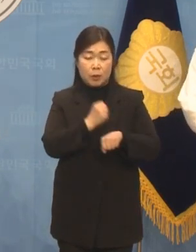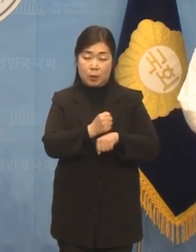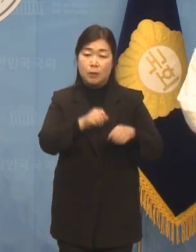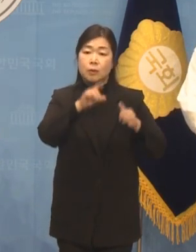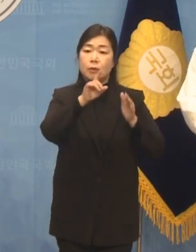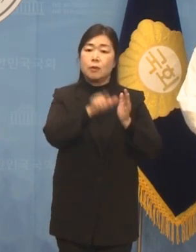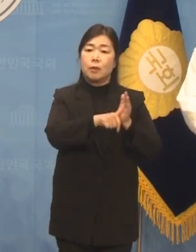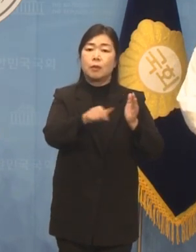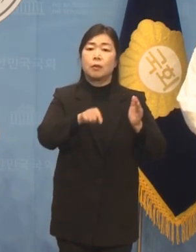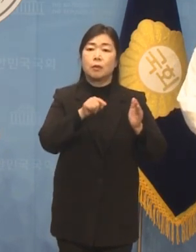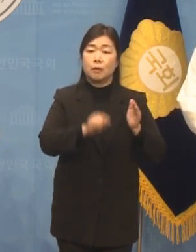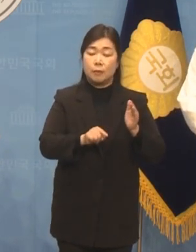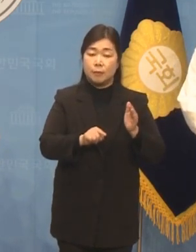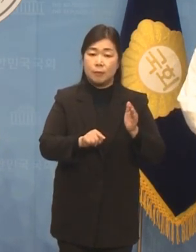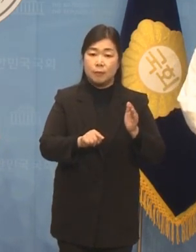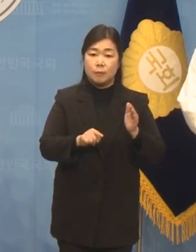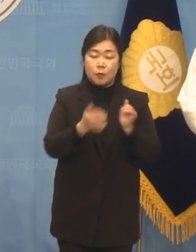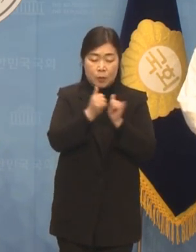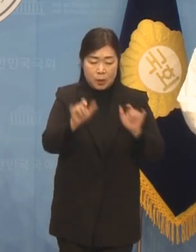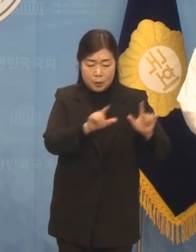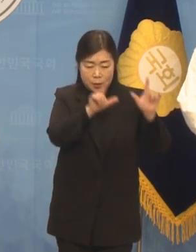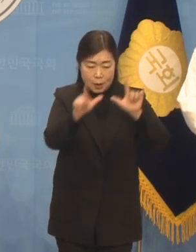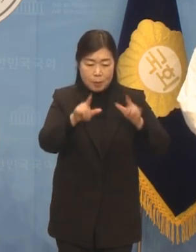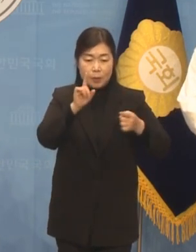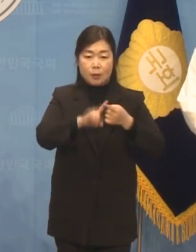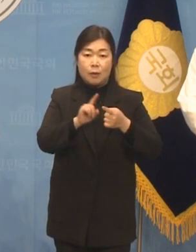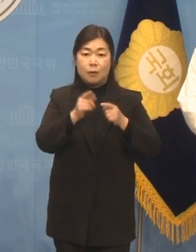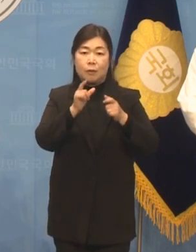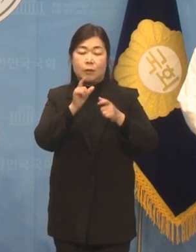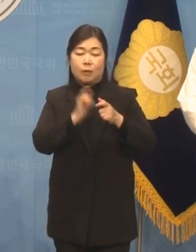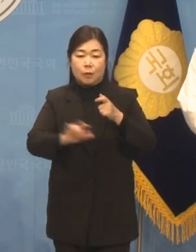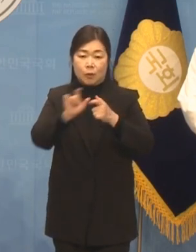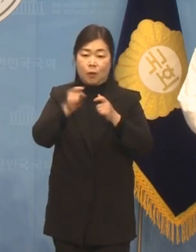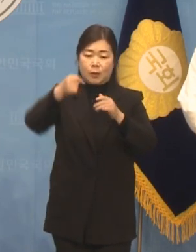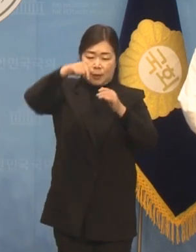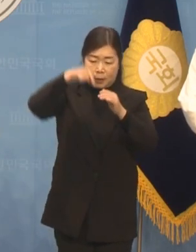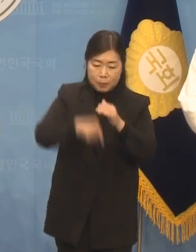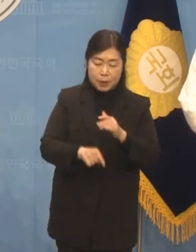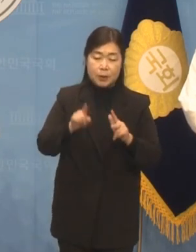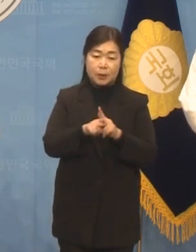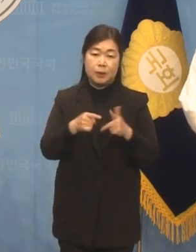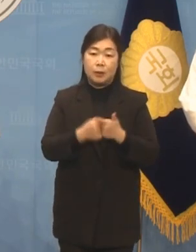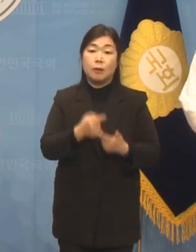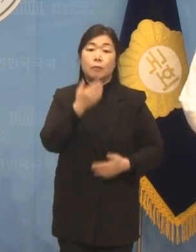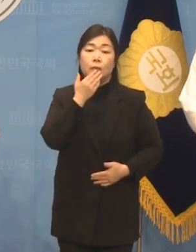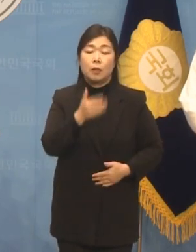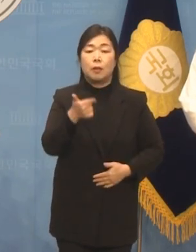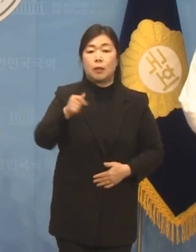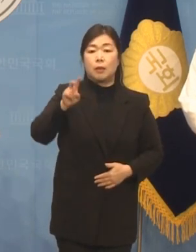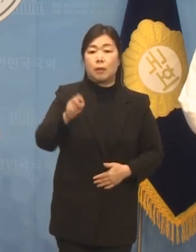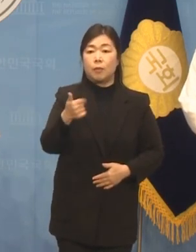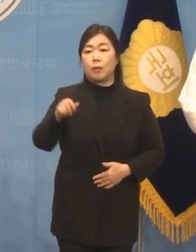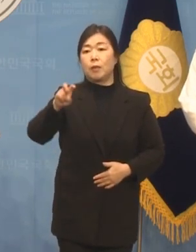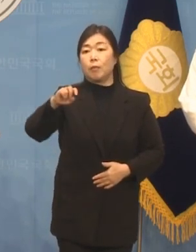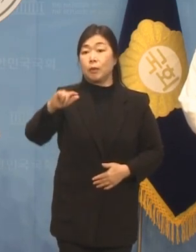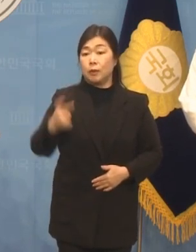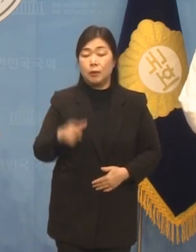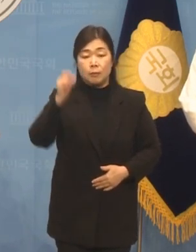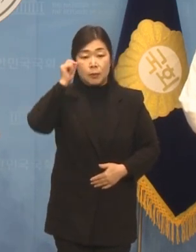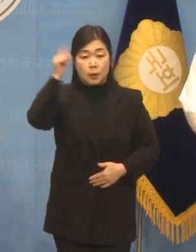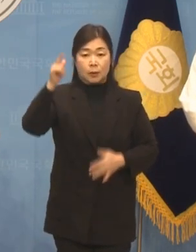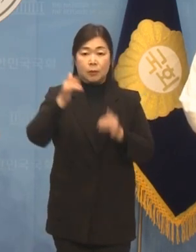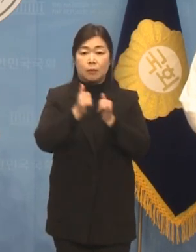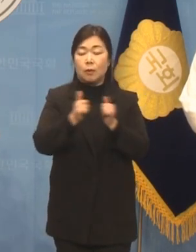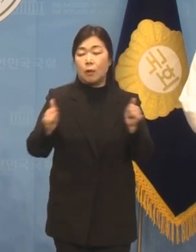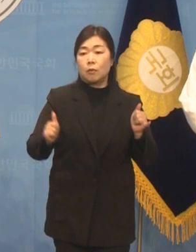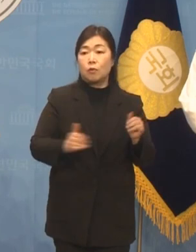가장 그 분야를 깊이 있게 이해하고 계신 김남근 인재님을 중심으로 해서